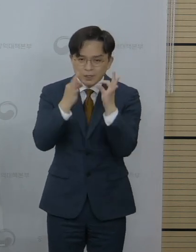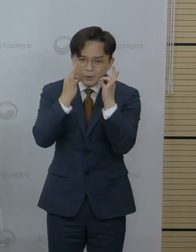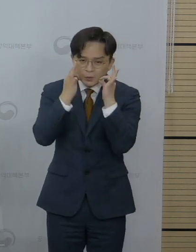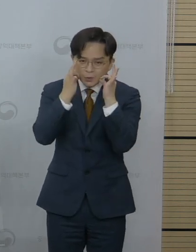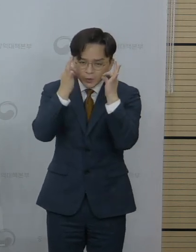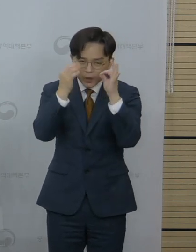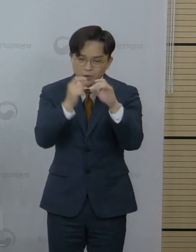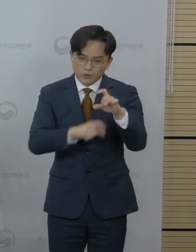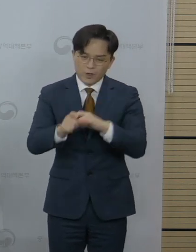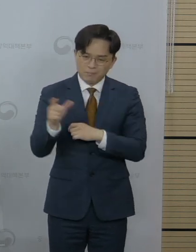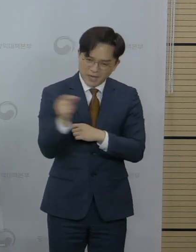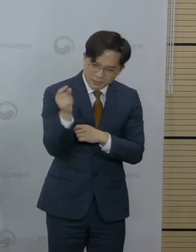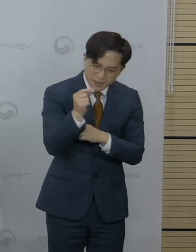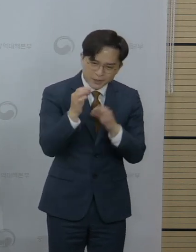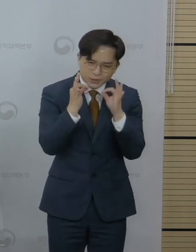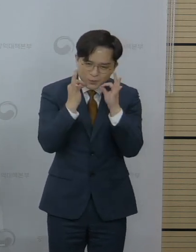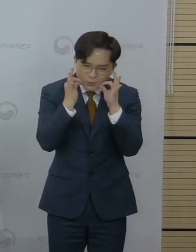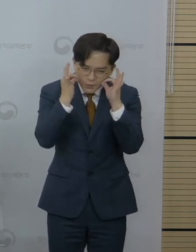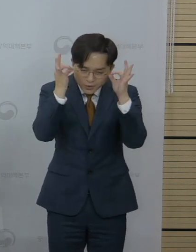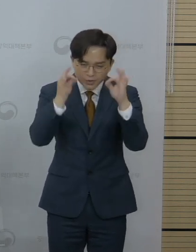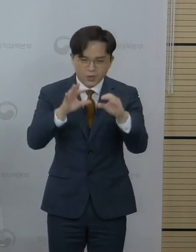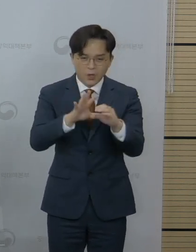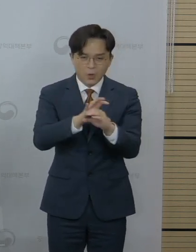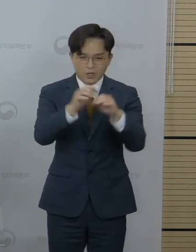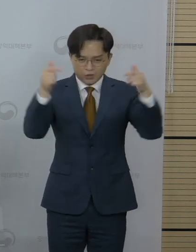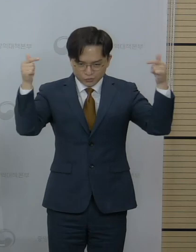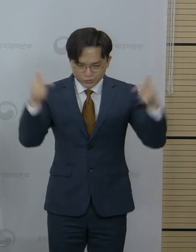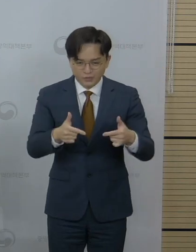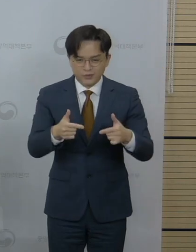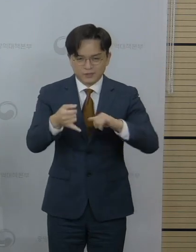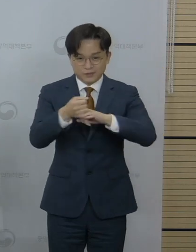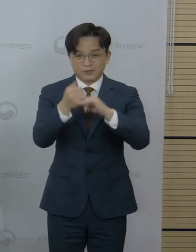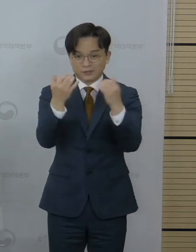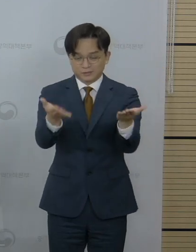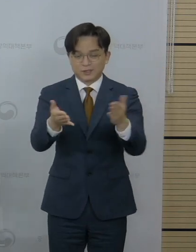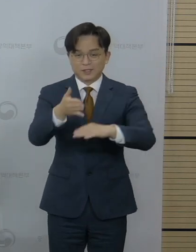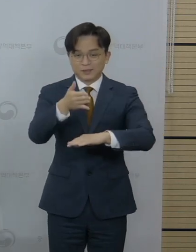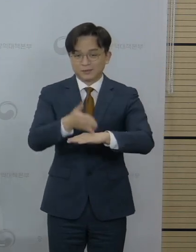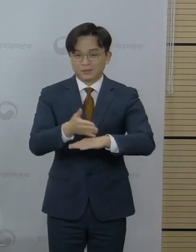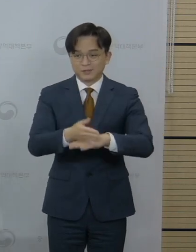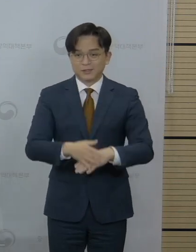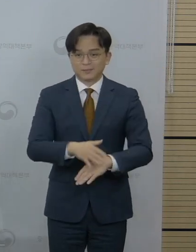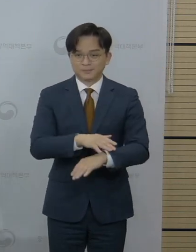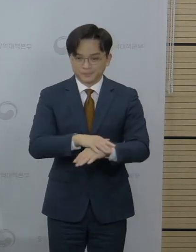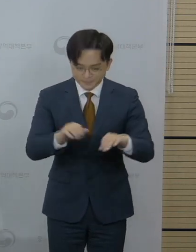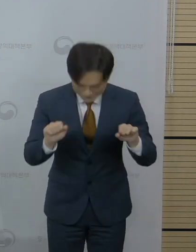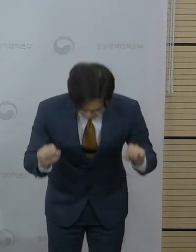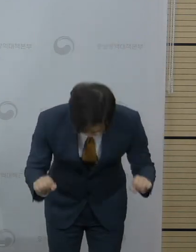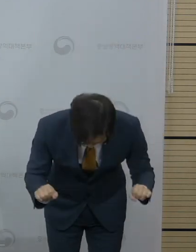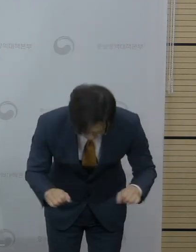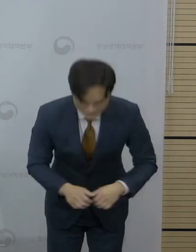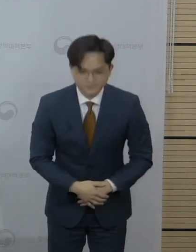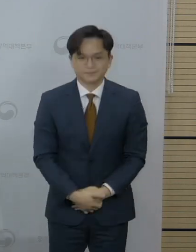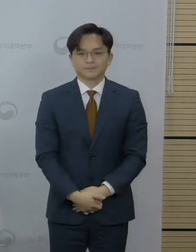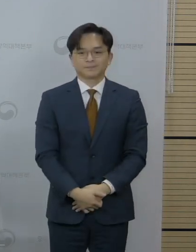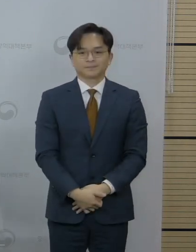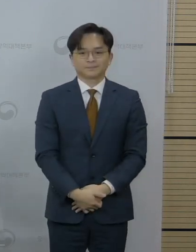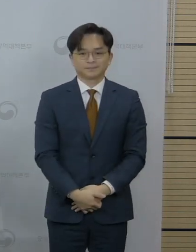속도를 내서 대응하도록 하겠습니다. 네, 이상으로 정례 브리핑 마치겠습니다. 참여해 주셔서 감사합니다.